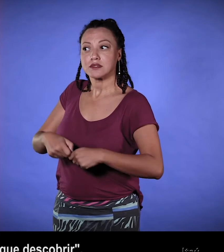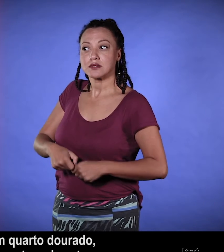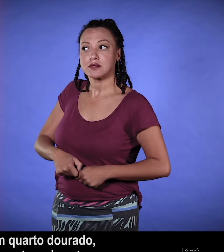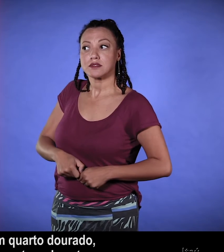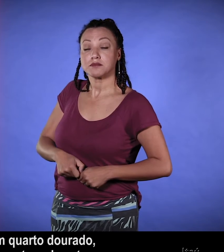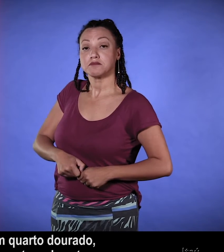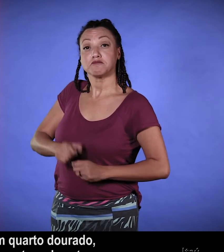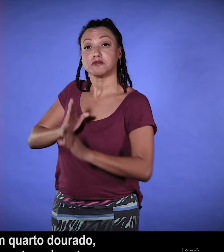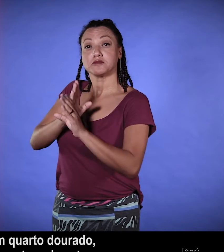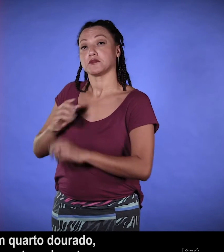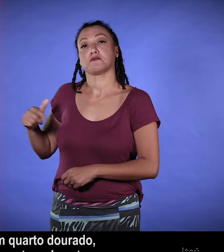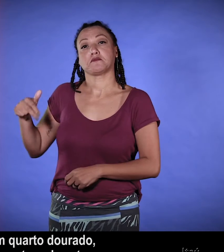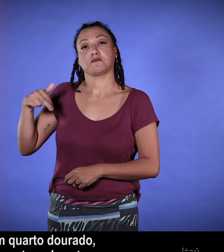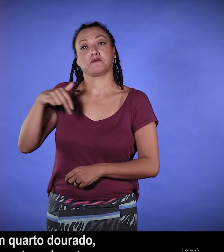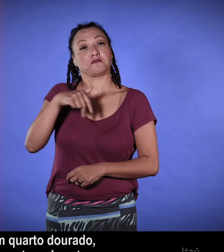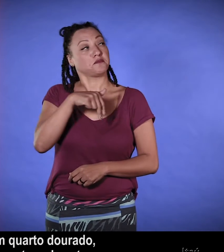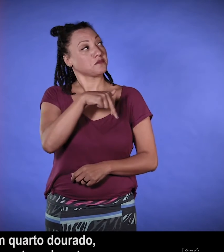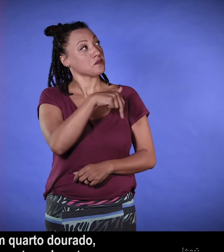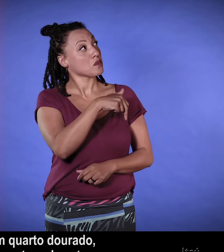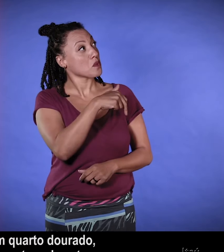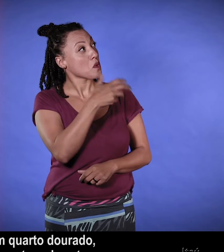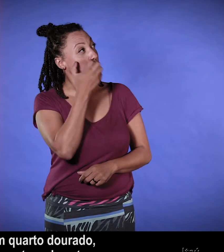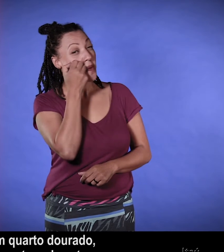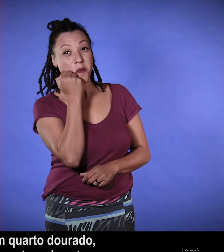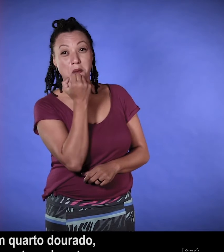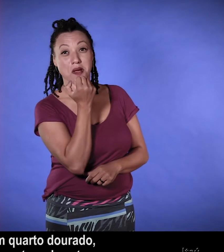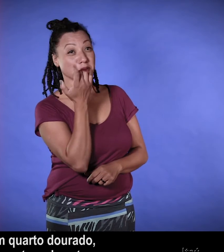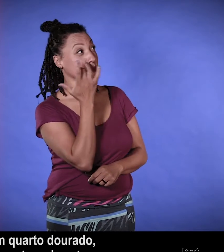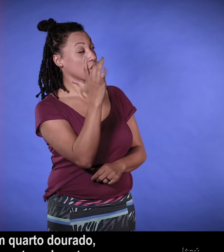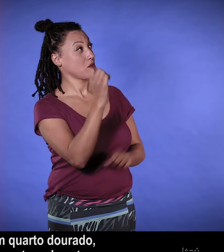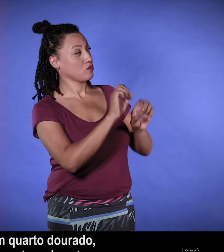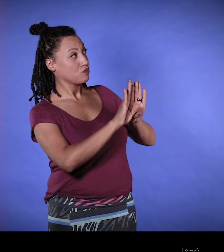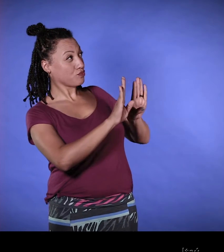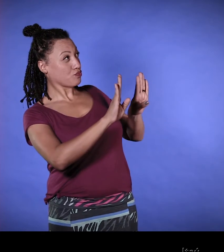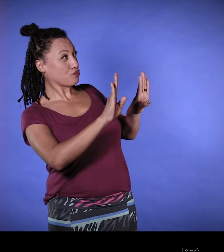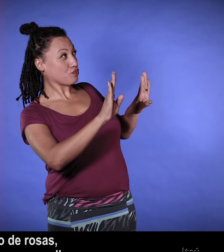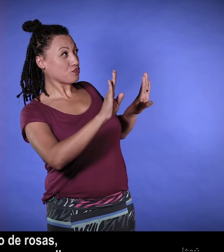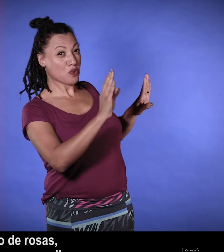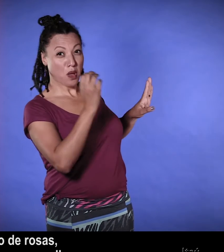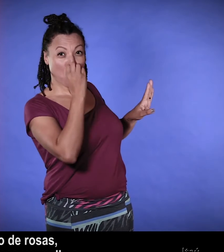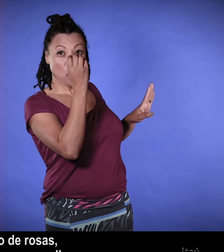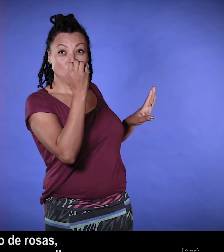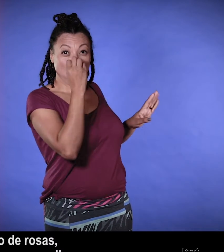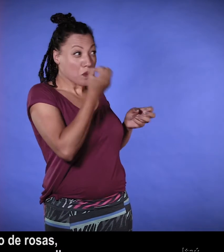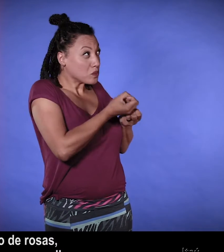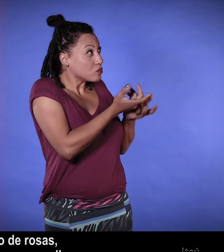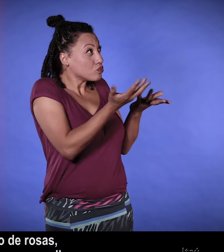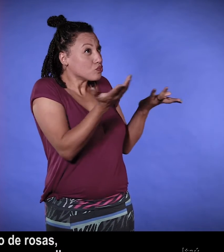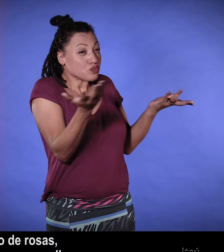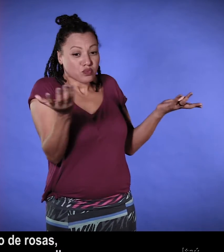descobrir. E levou ele em um quarto dourado que, quando abriu a porta e ele entrou, estava cheio